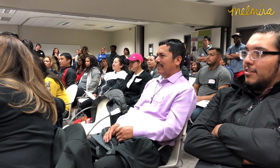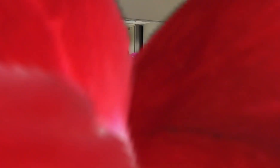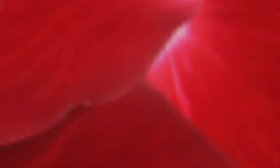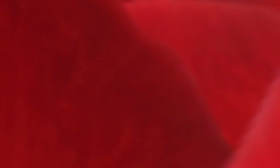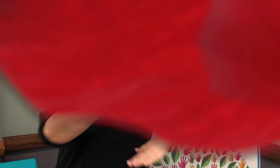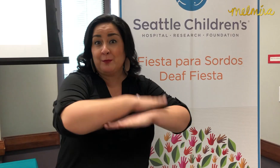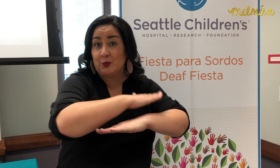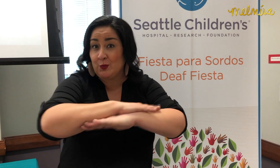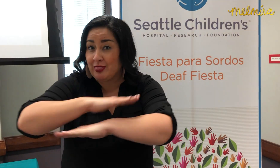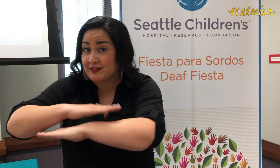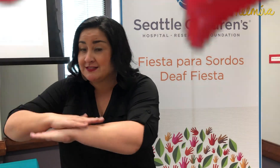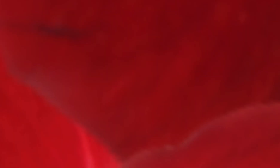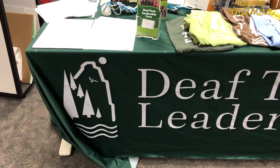o